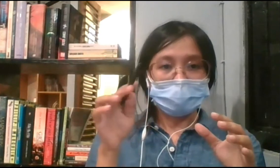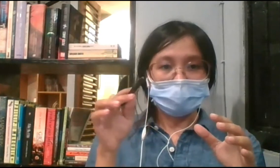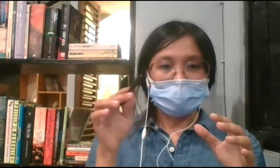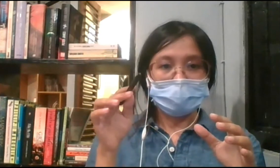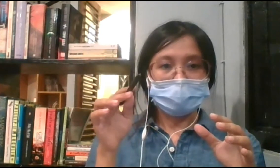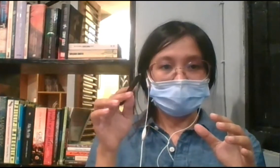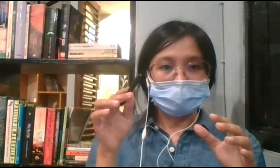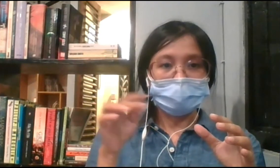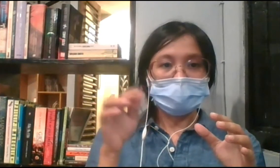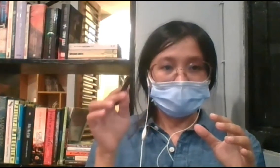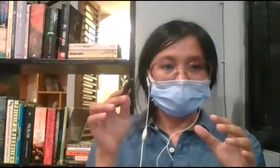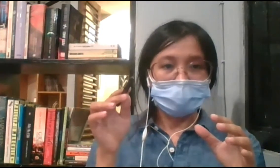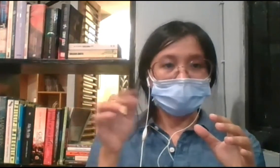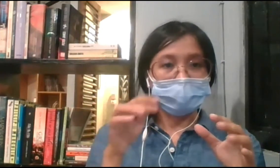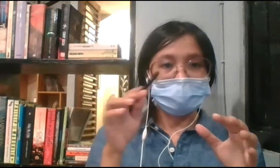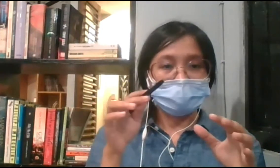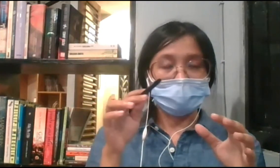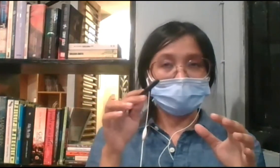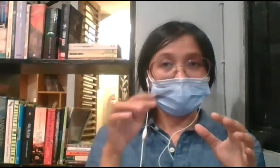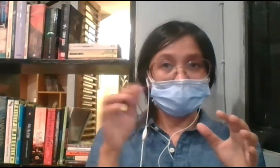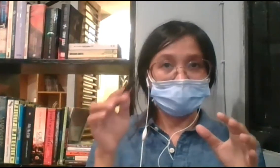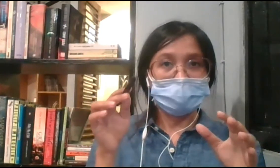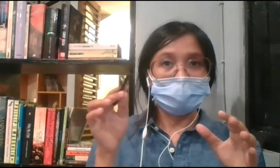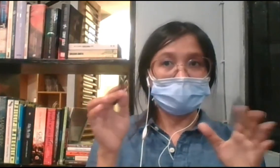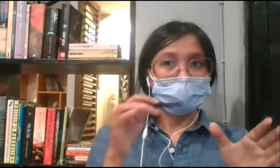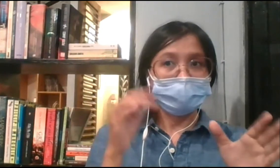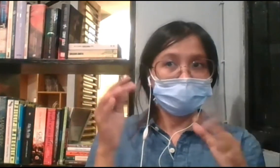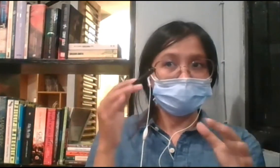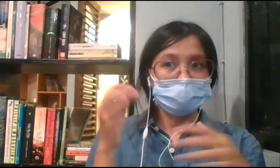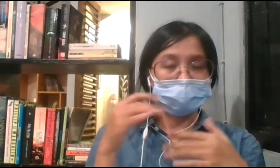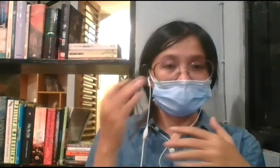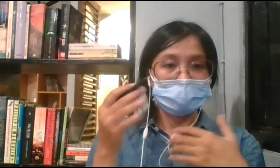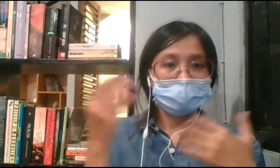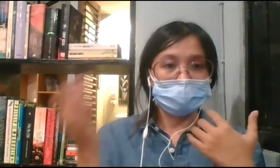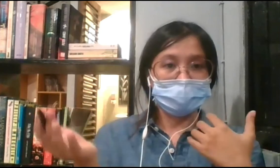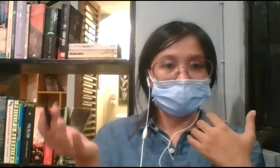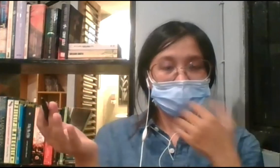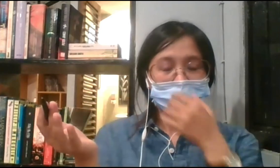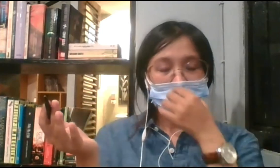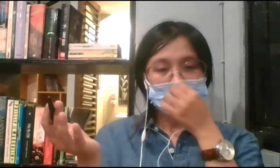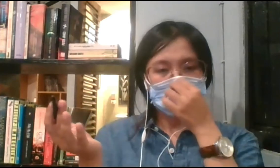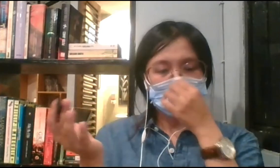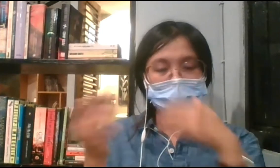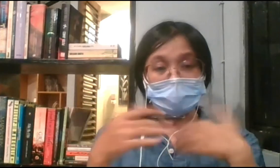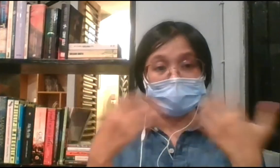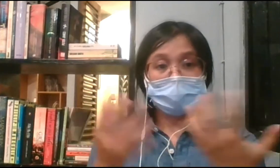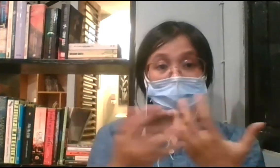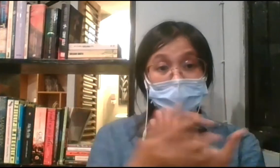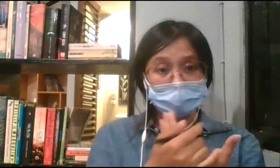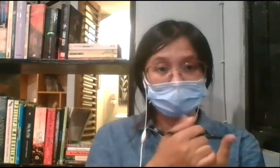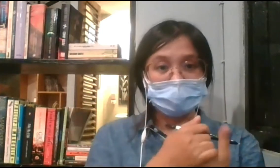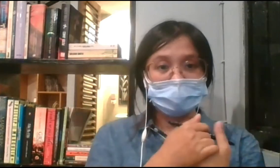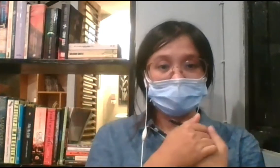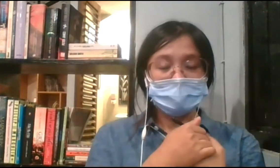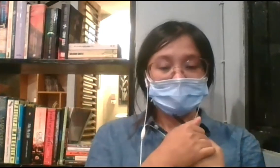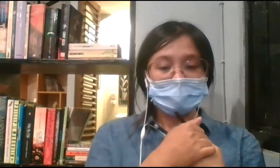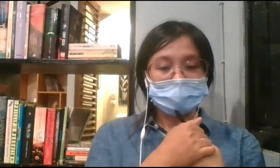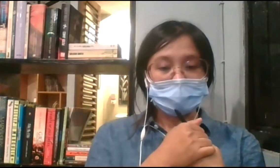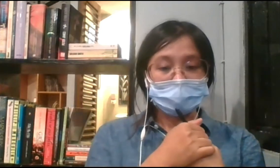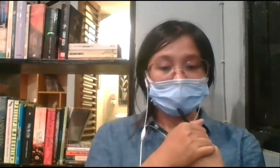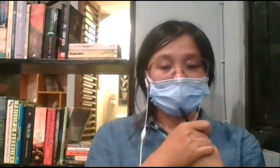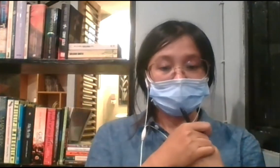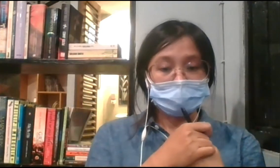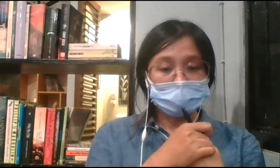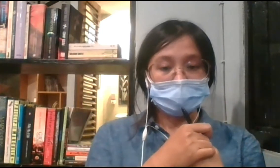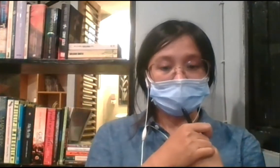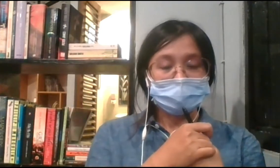punya beberapa tulisan yang kita bisa perhatikan apakah ini judulnya menarik atau tidak. Misalnya saya sebagai pembaca, gitu